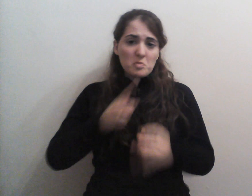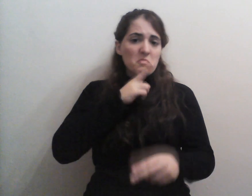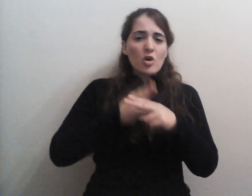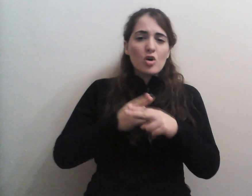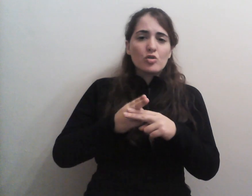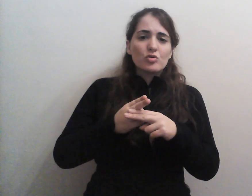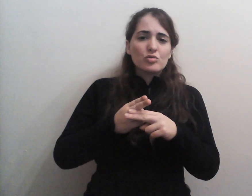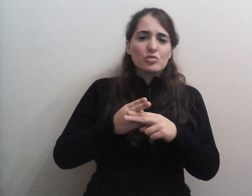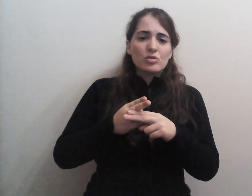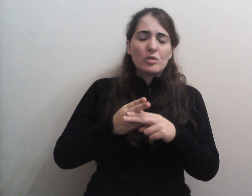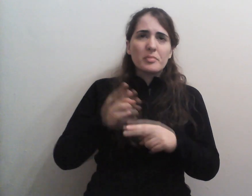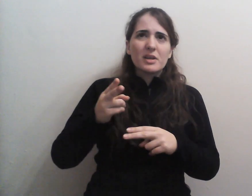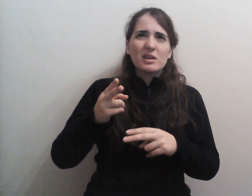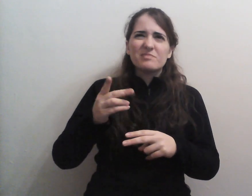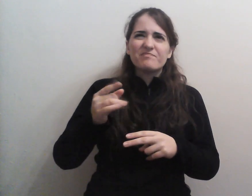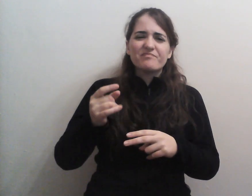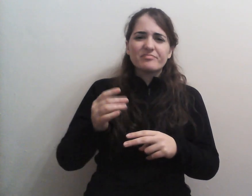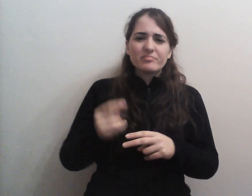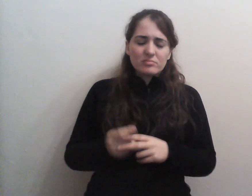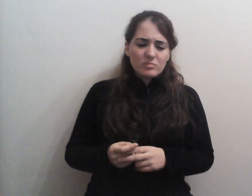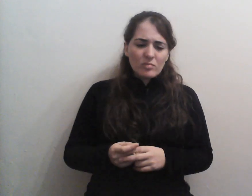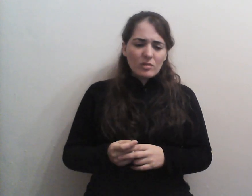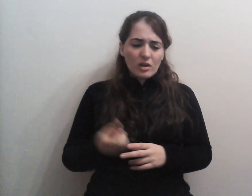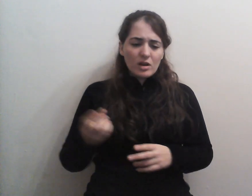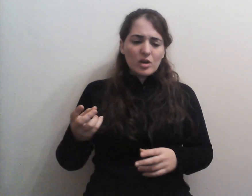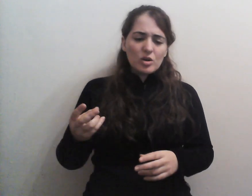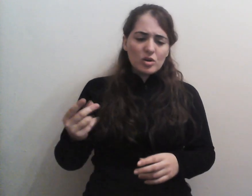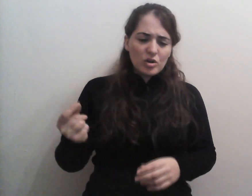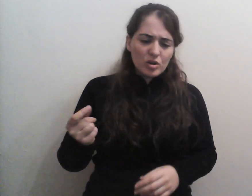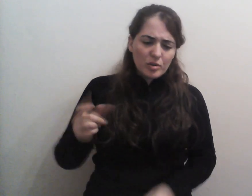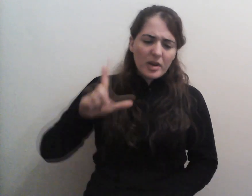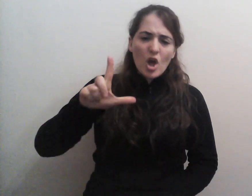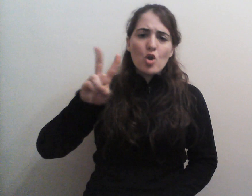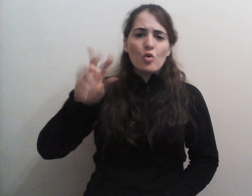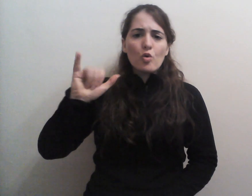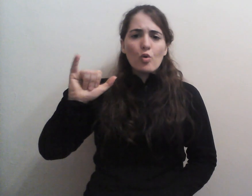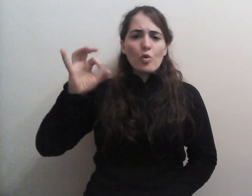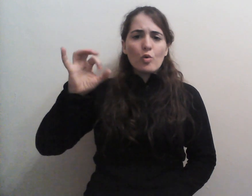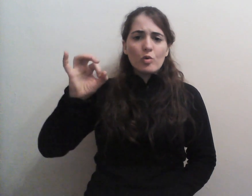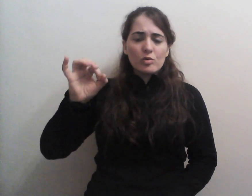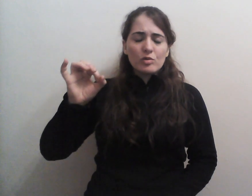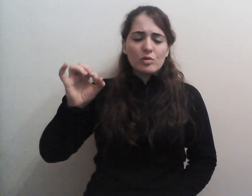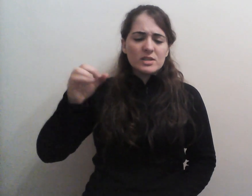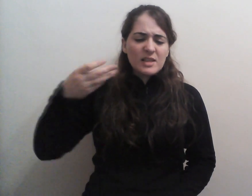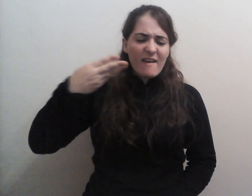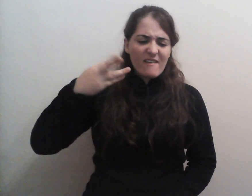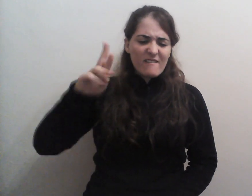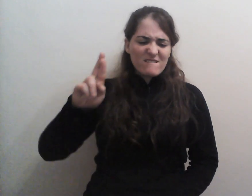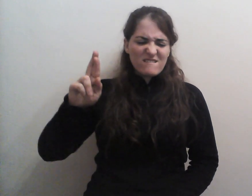sistemática, Paul Washer, supongo que la mayoría conocéis a Paul Washer, él recomendaba el libro de Luis Berkhoff, llamado Teología